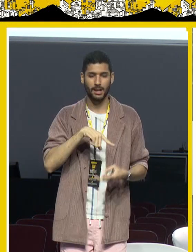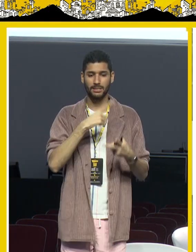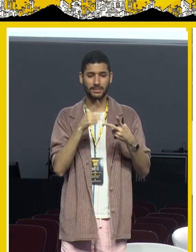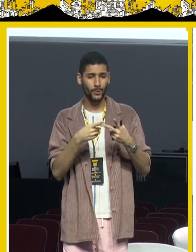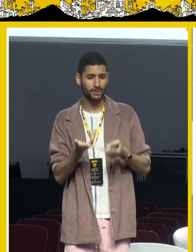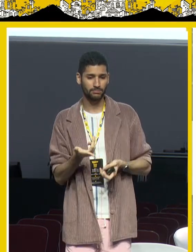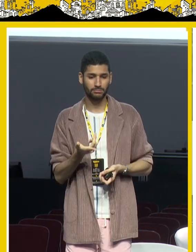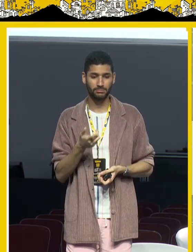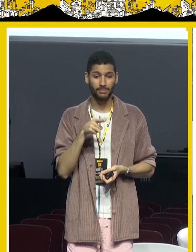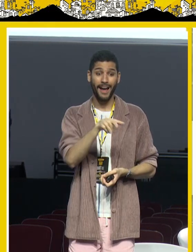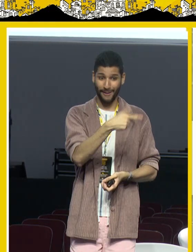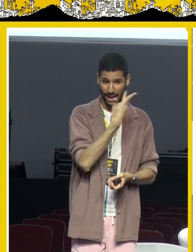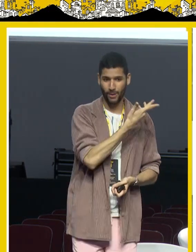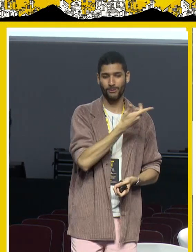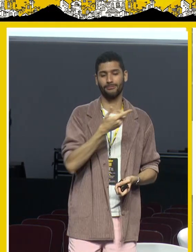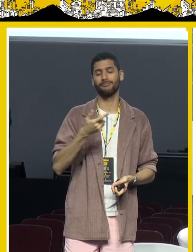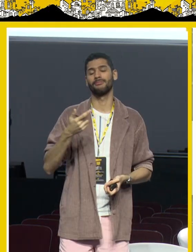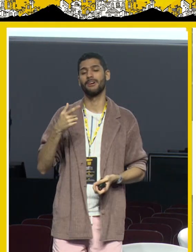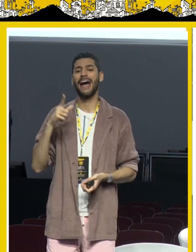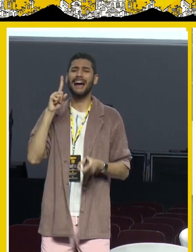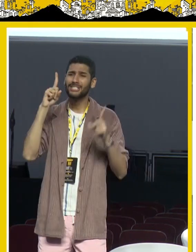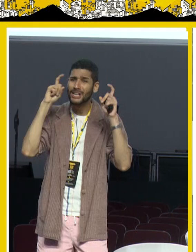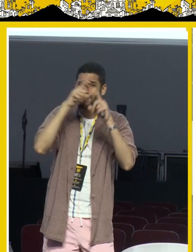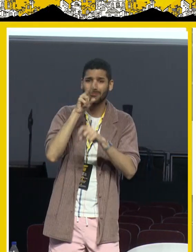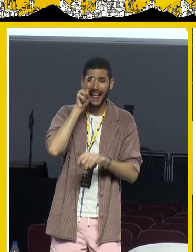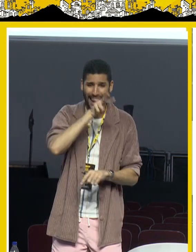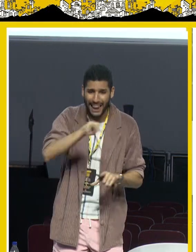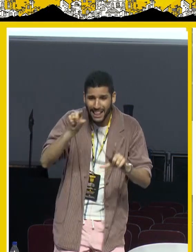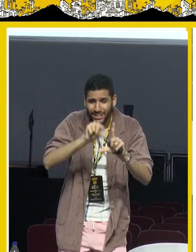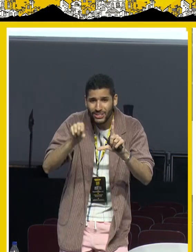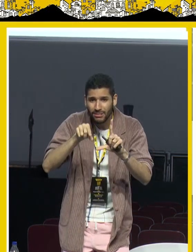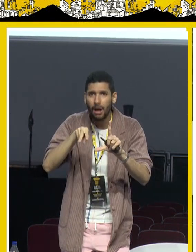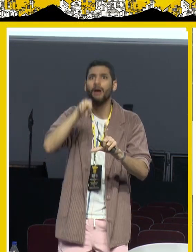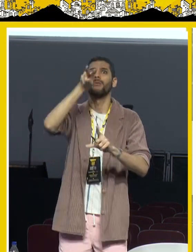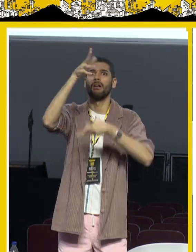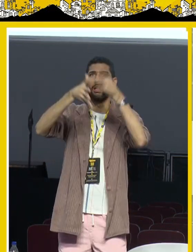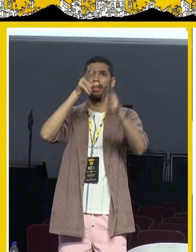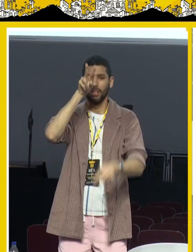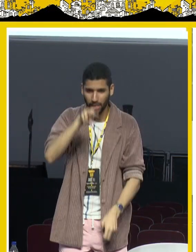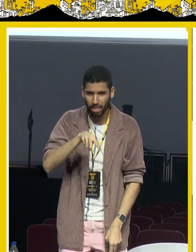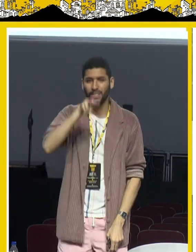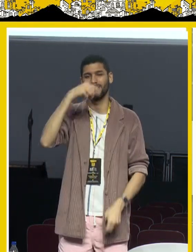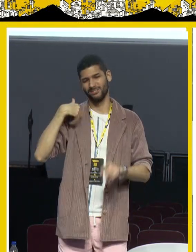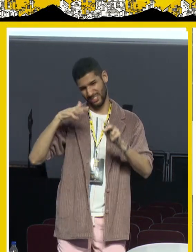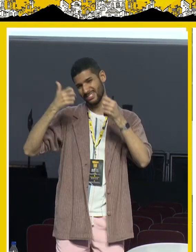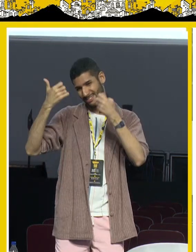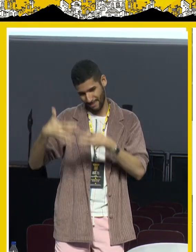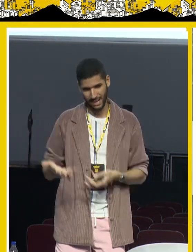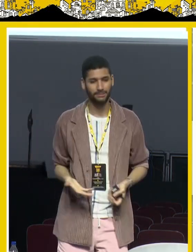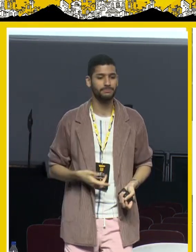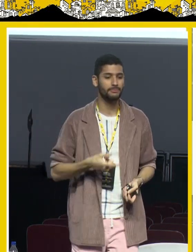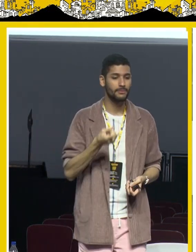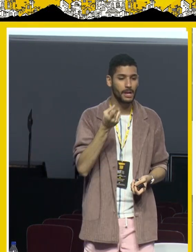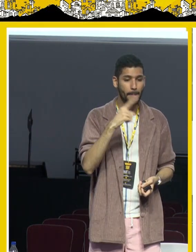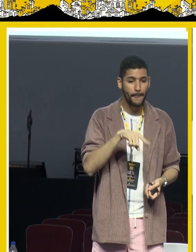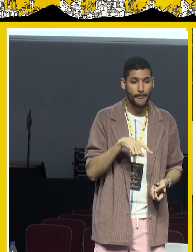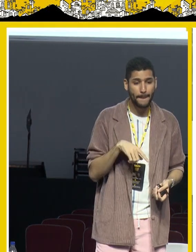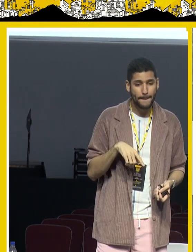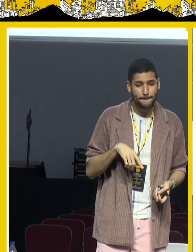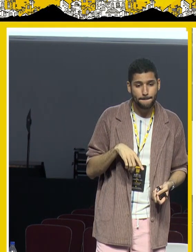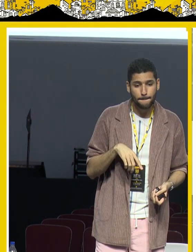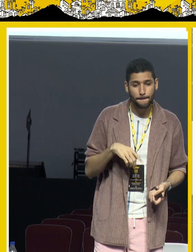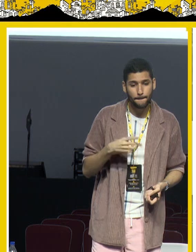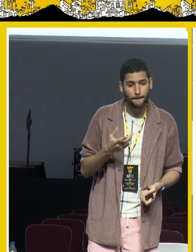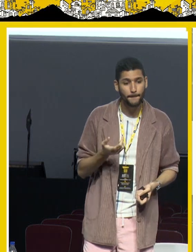vídeos a dor é tradução a dublagem teve outras pessoas que disseram que é difícil olhar pra você e olhar em